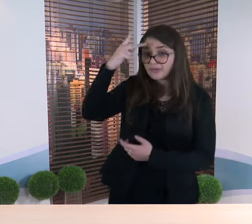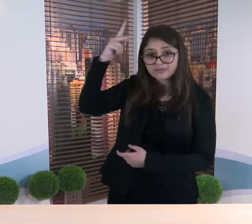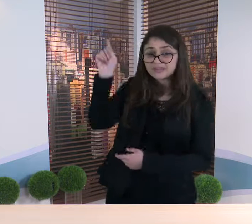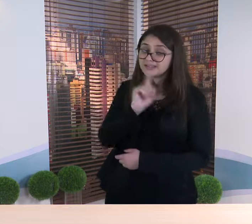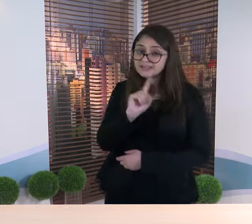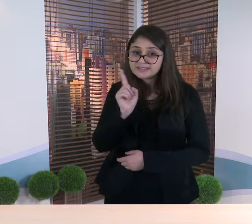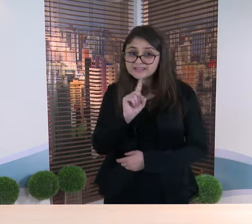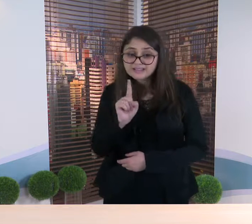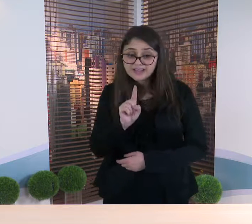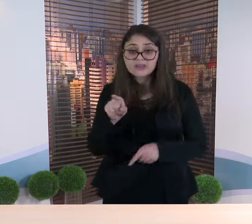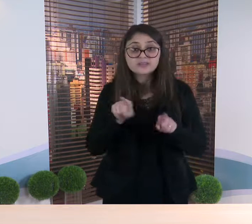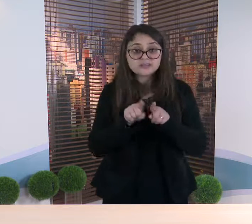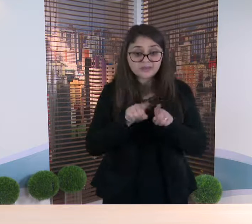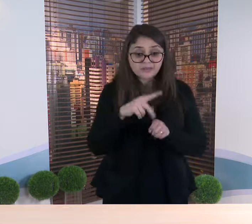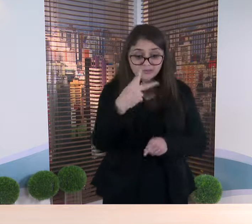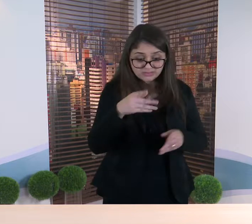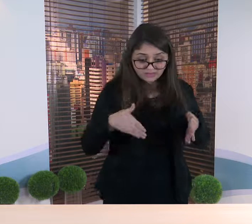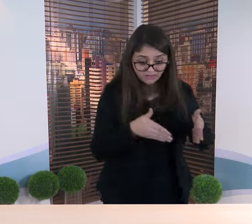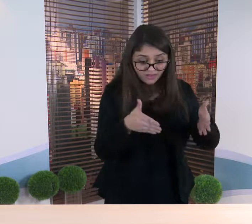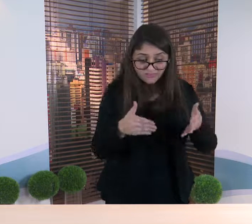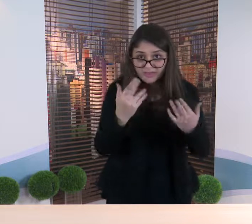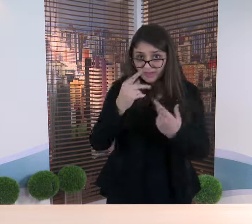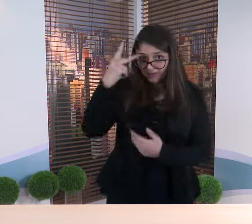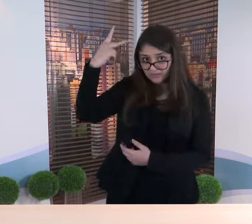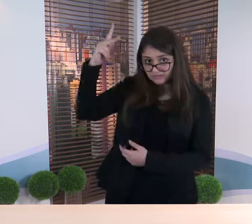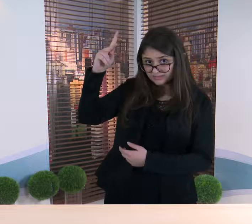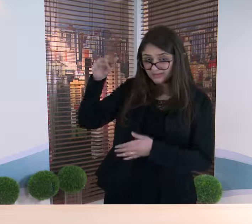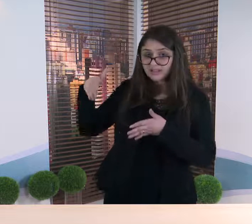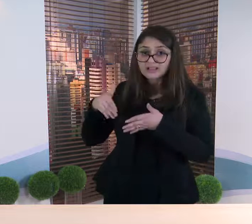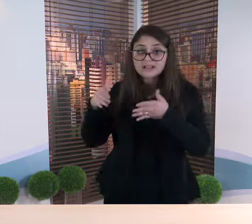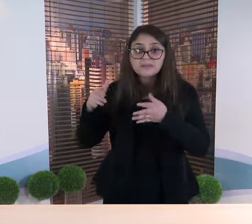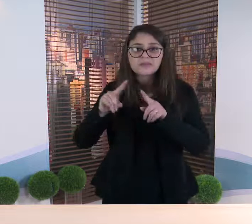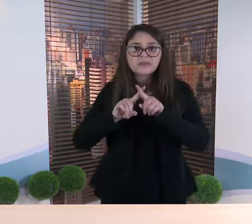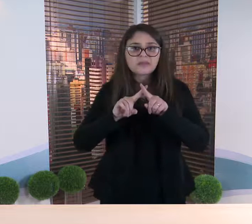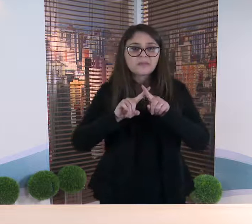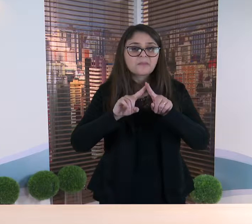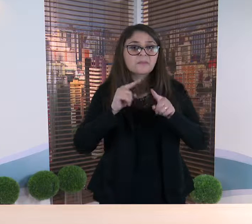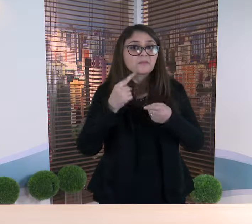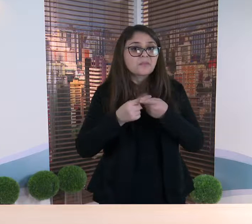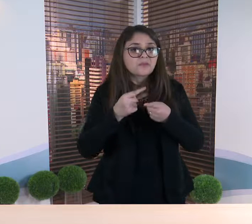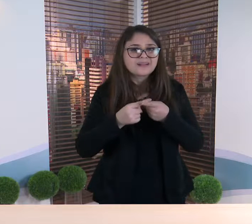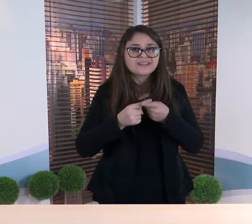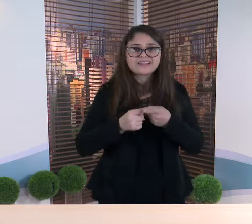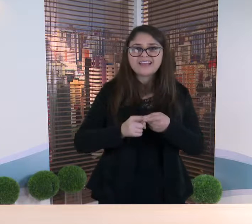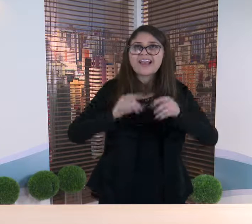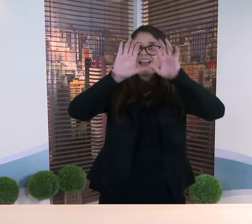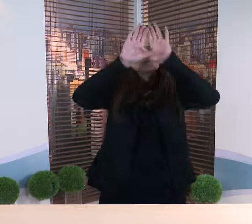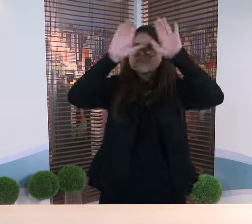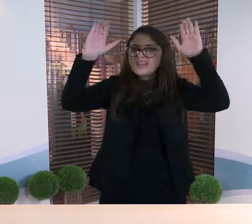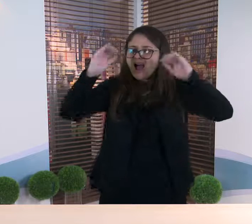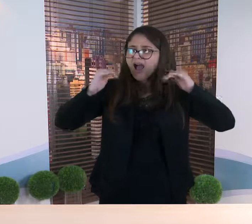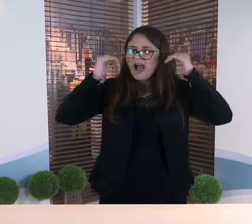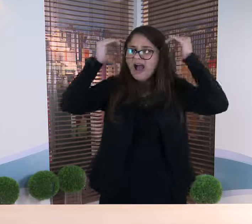caminhos, diz o Senhor. Porque assim como os céus, mais altos do que a terra, assim são os